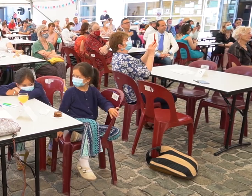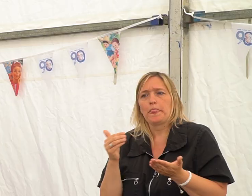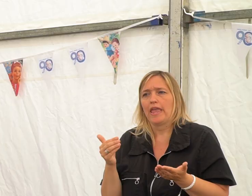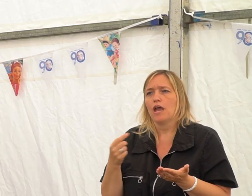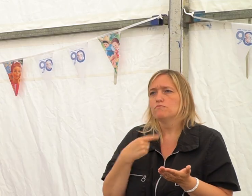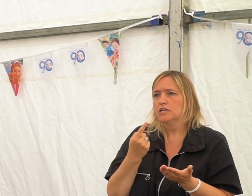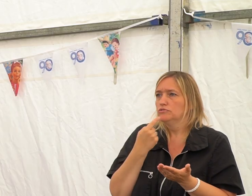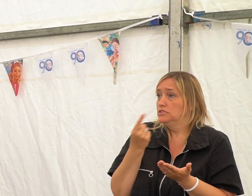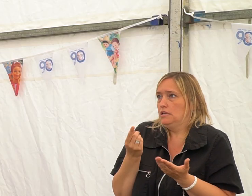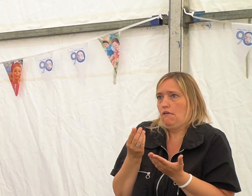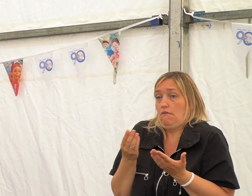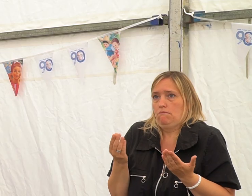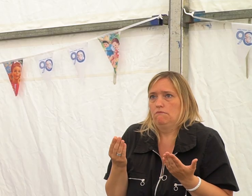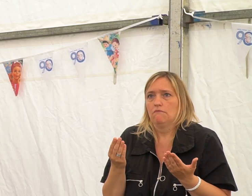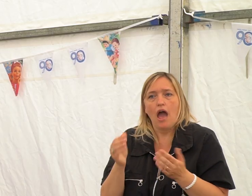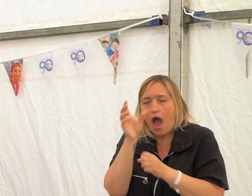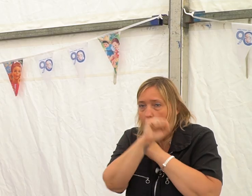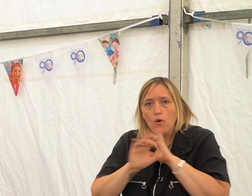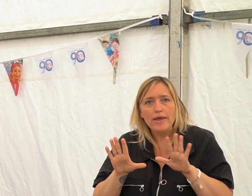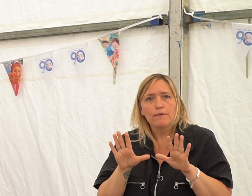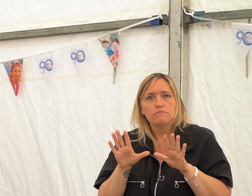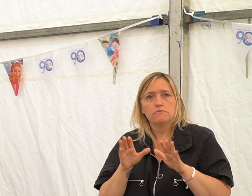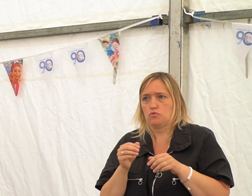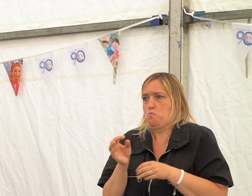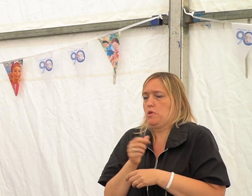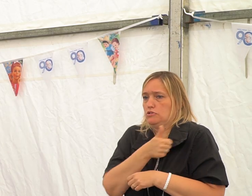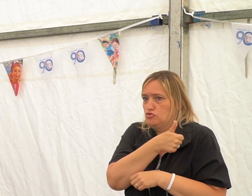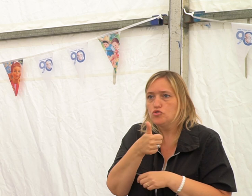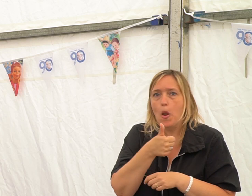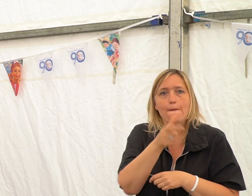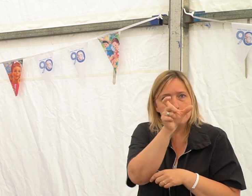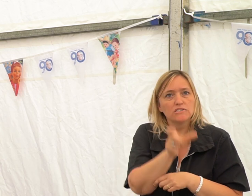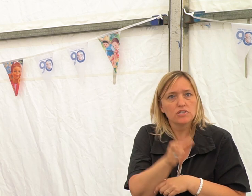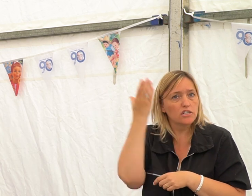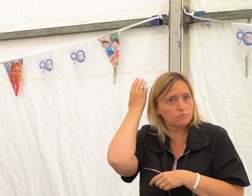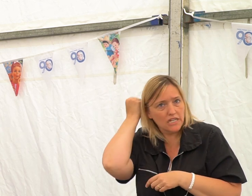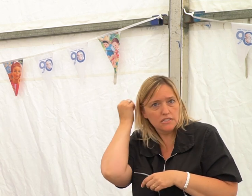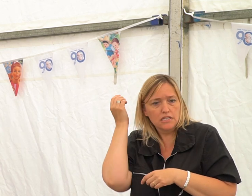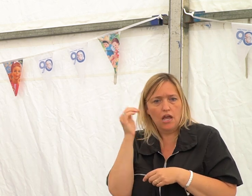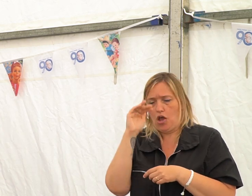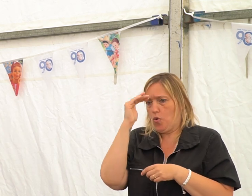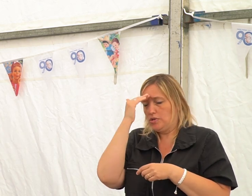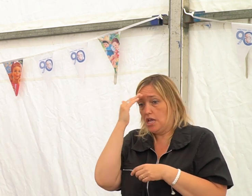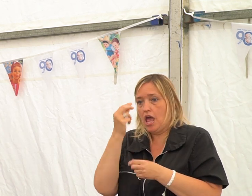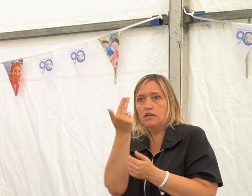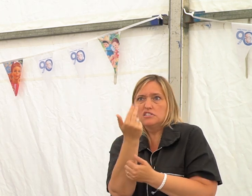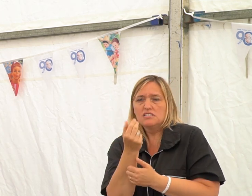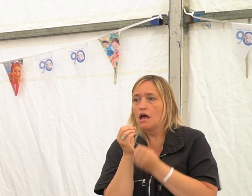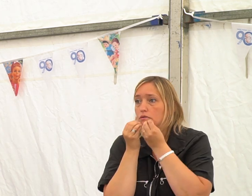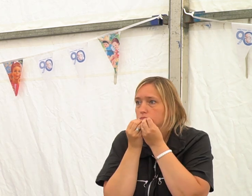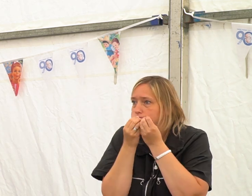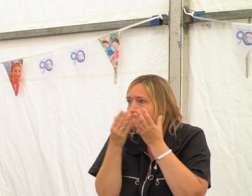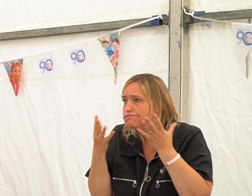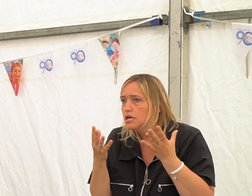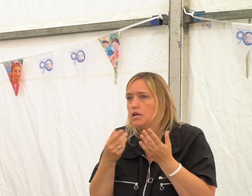ce phénomène est unique. Aucun autre personnage que Martine n'a connu de près ou de loin un destin aussi exceptionnel sur plus